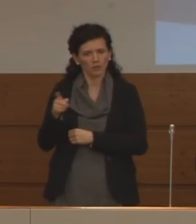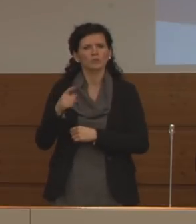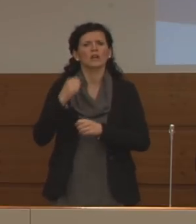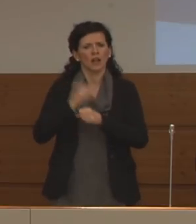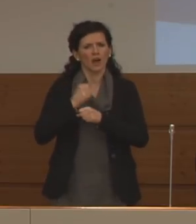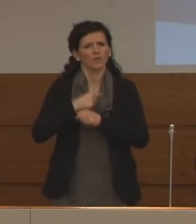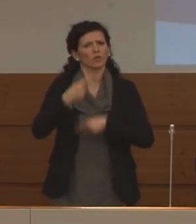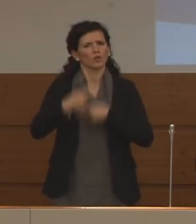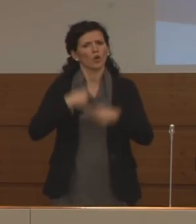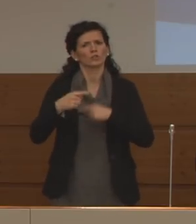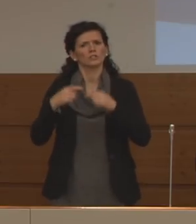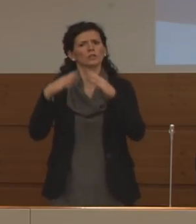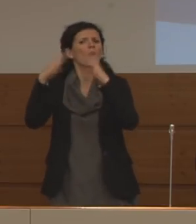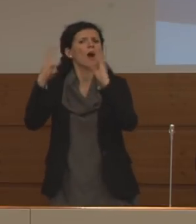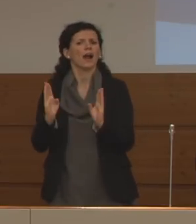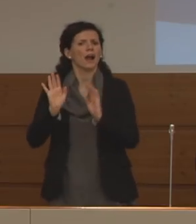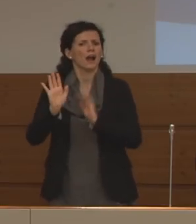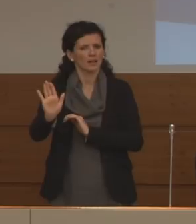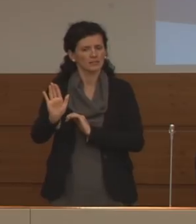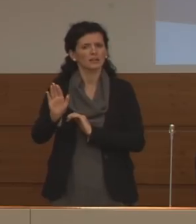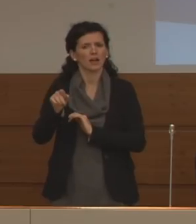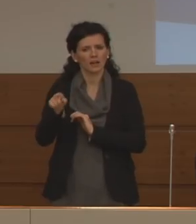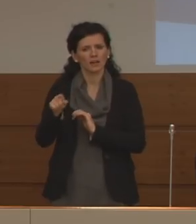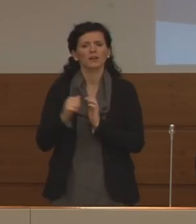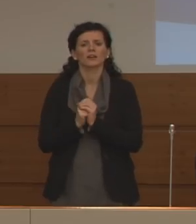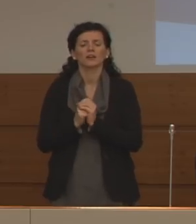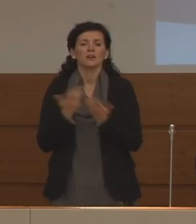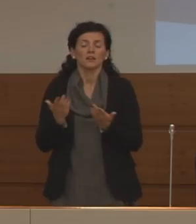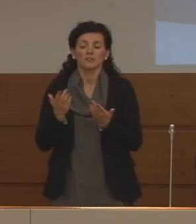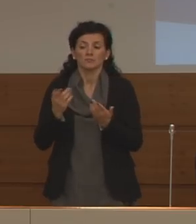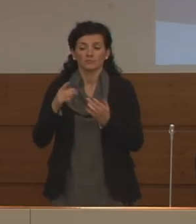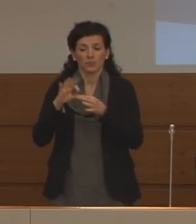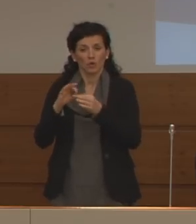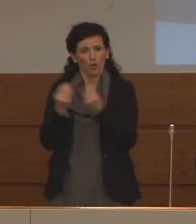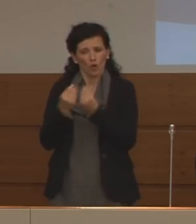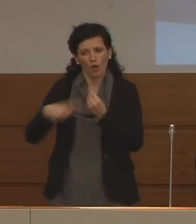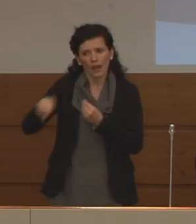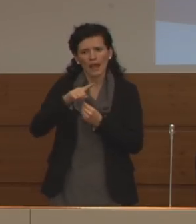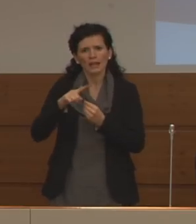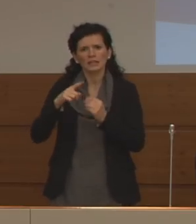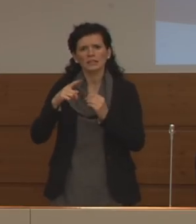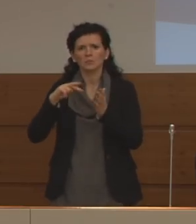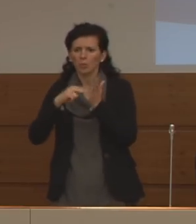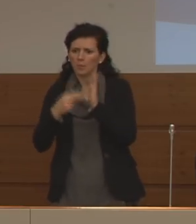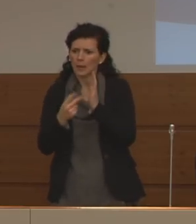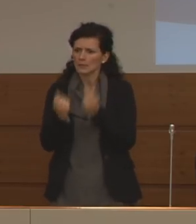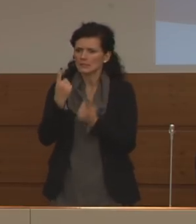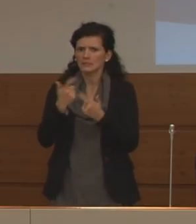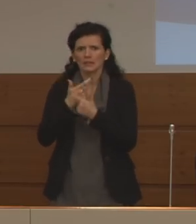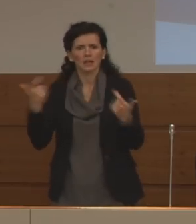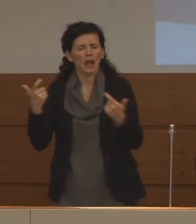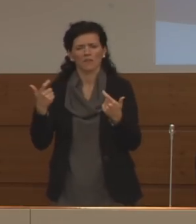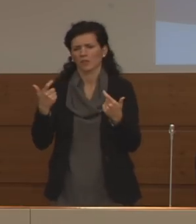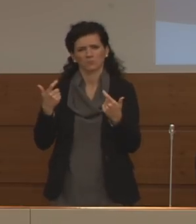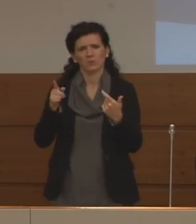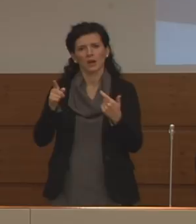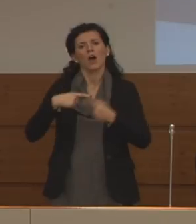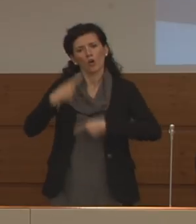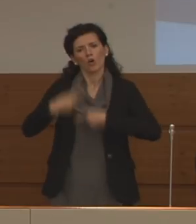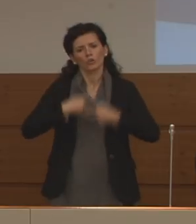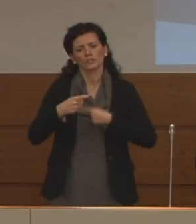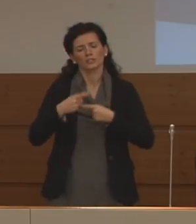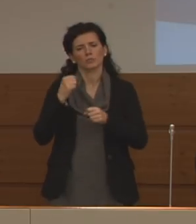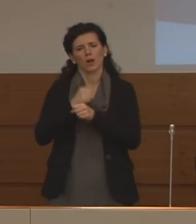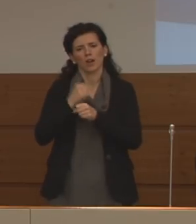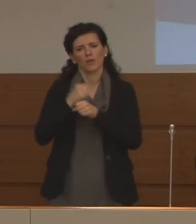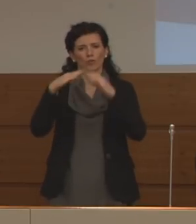perché questi colleghi non hanno particolari criticità e quindi continuano a fare il loro lavoro da remoto